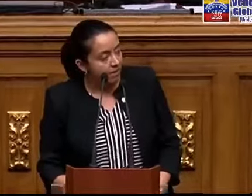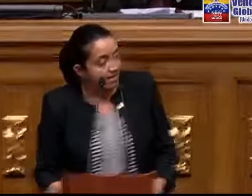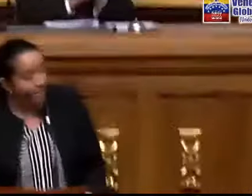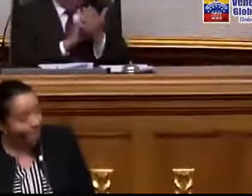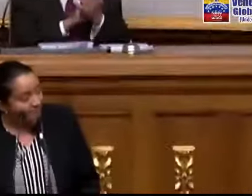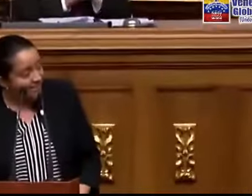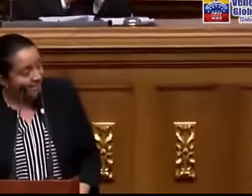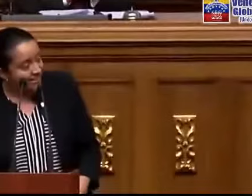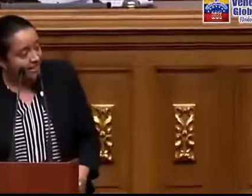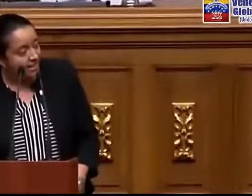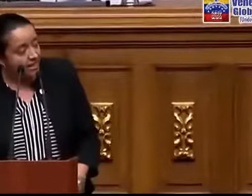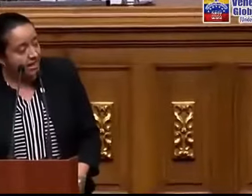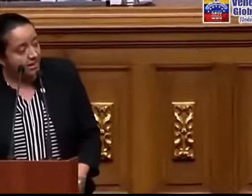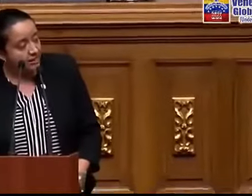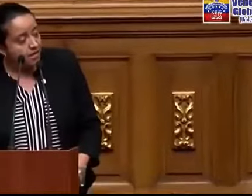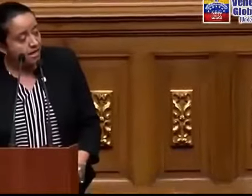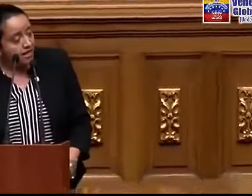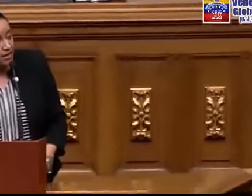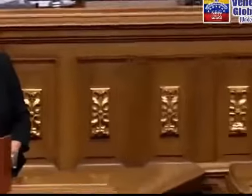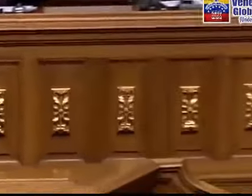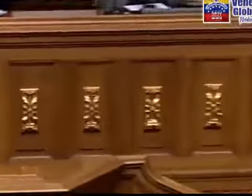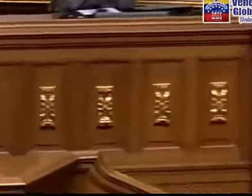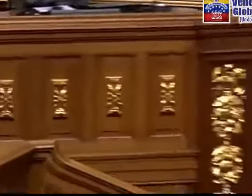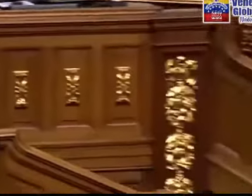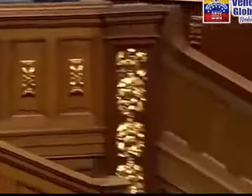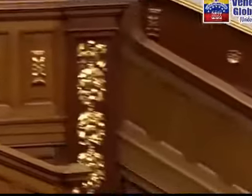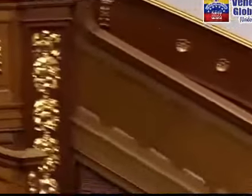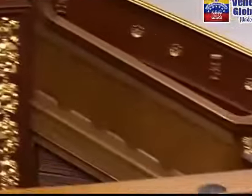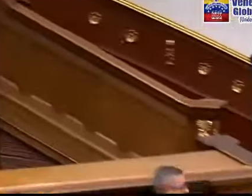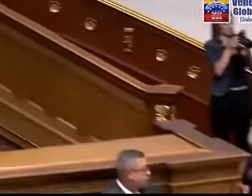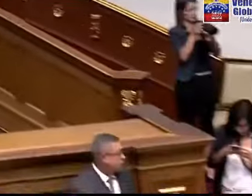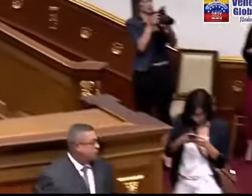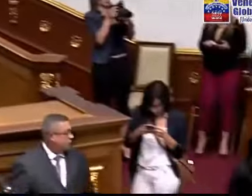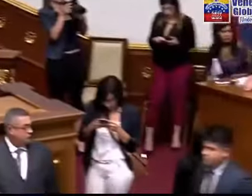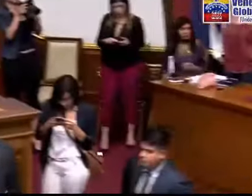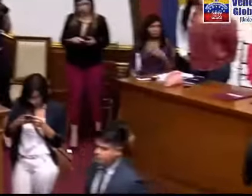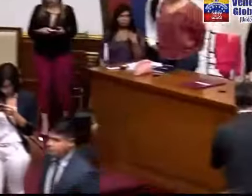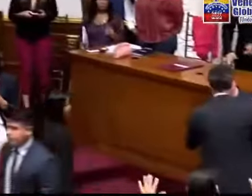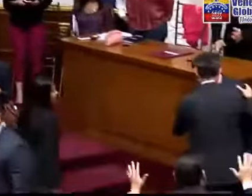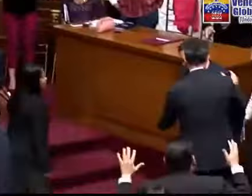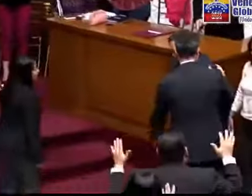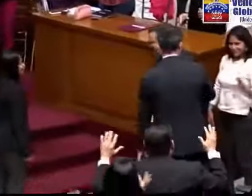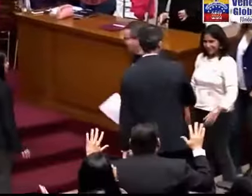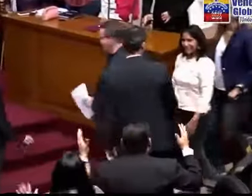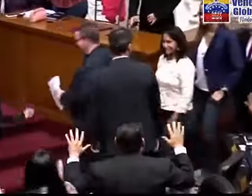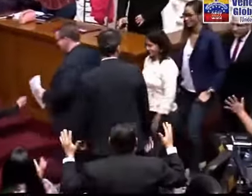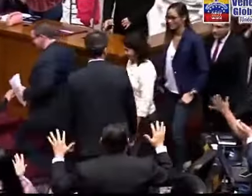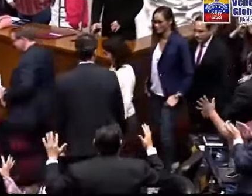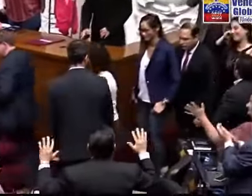plenaria y que tiene también la presencia de varios de sus miembros de esta confederación que han sido hombres y